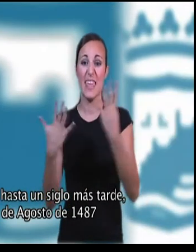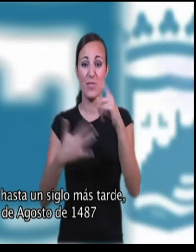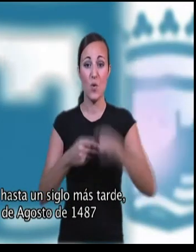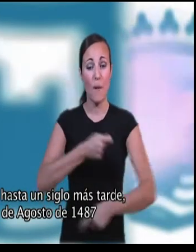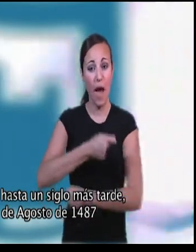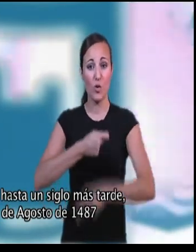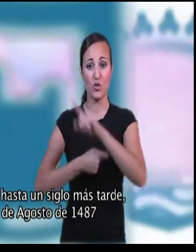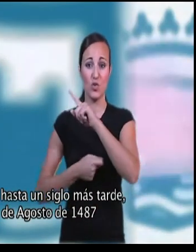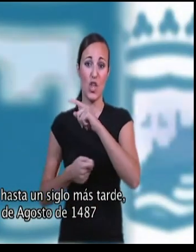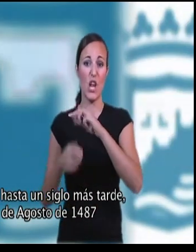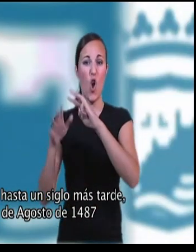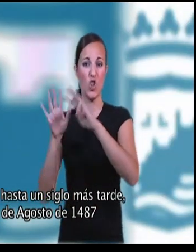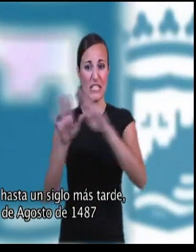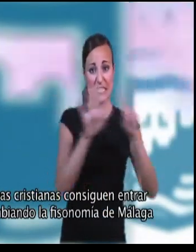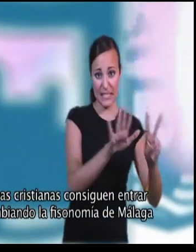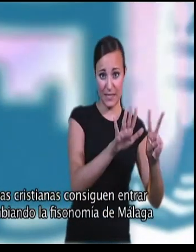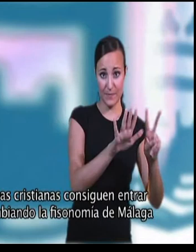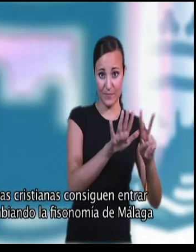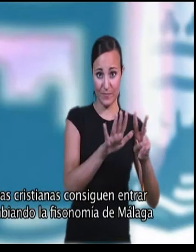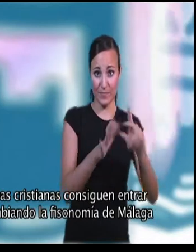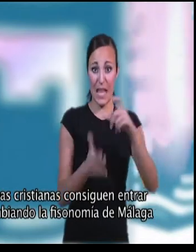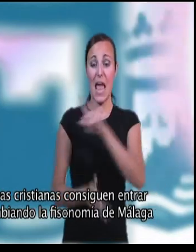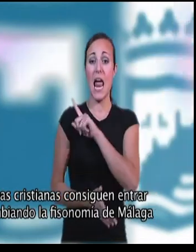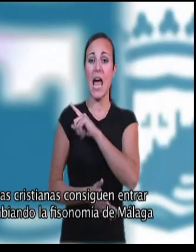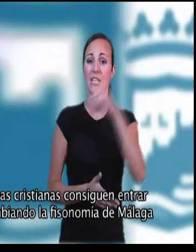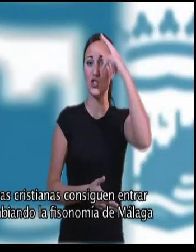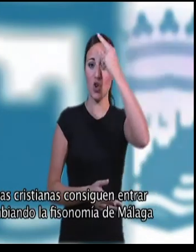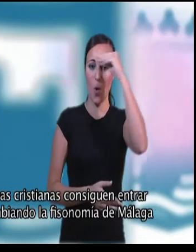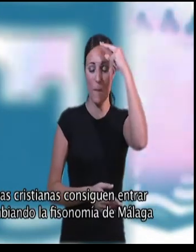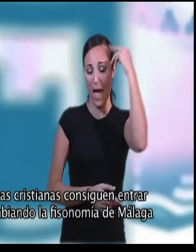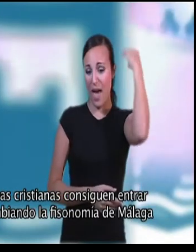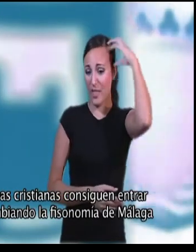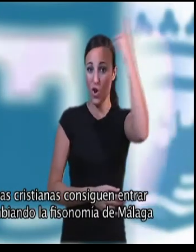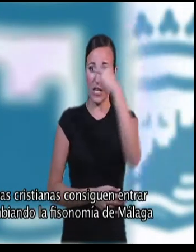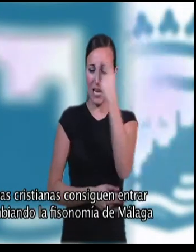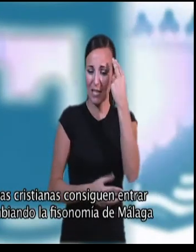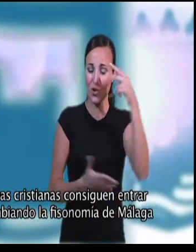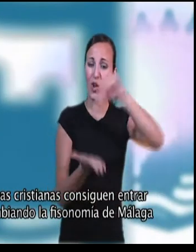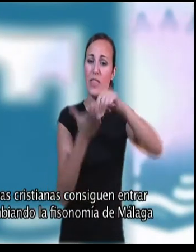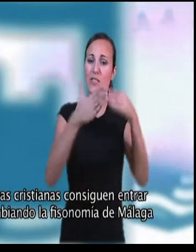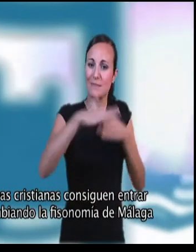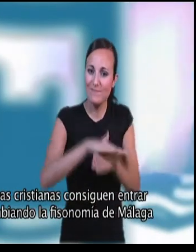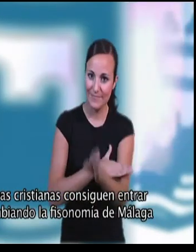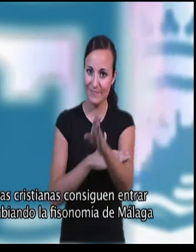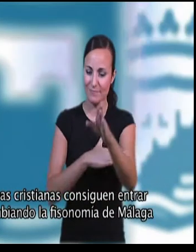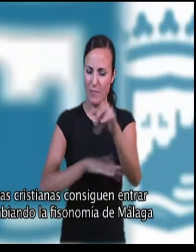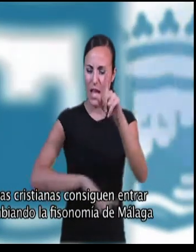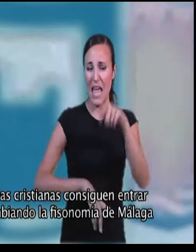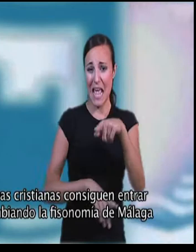de 1487, cuando las tropas cristianas de los reyes católicos consiguen entrar en la ciudad, siendo este uno de los cambios